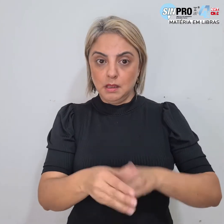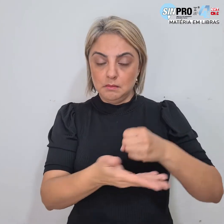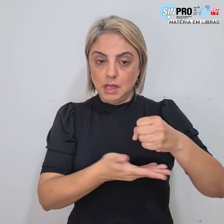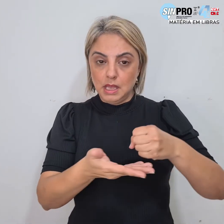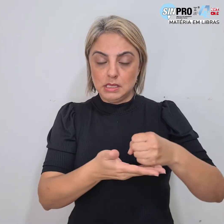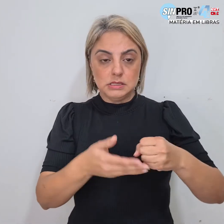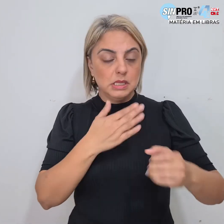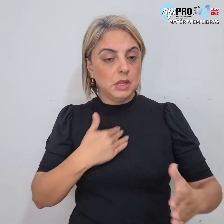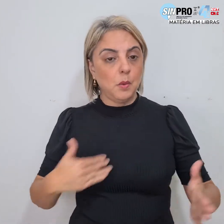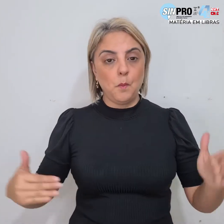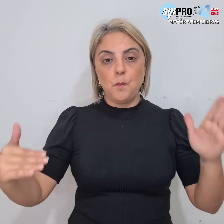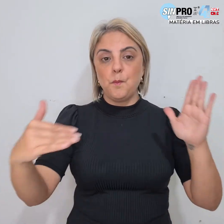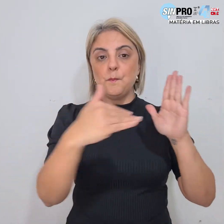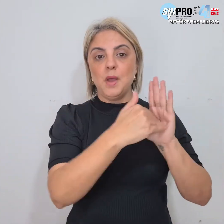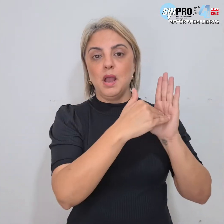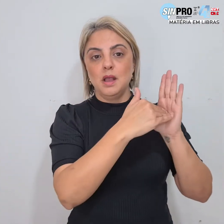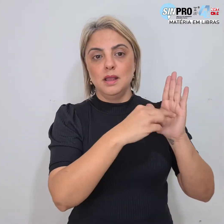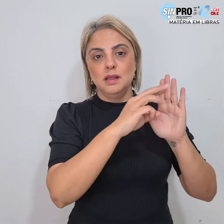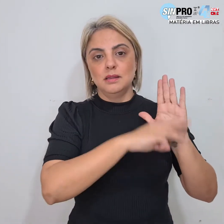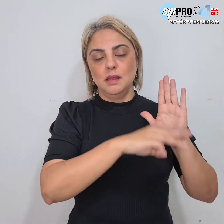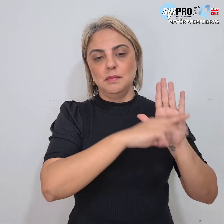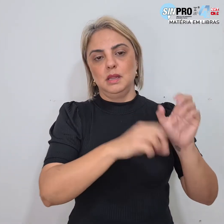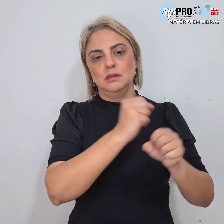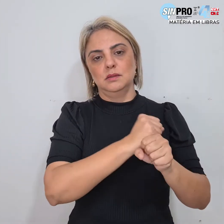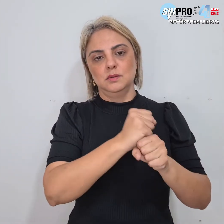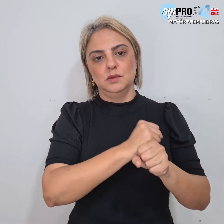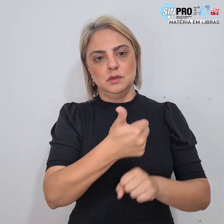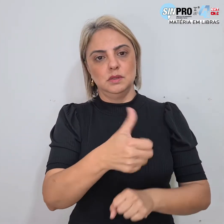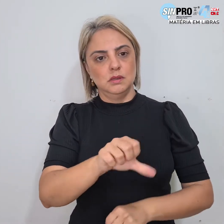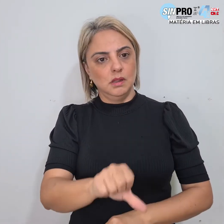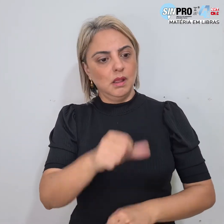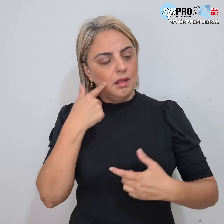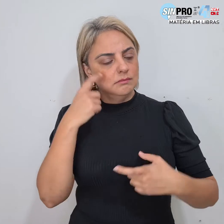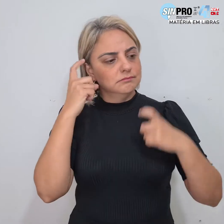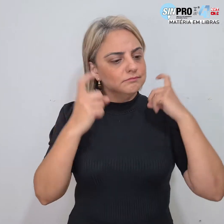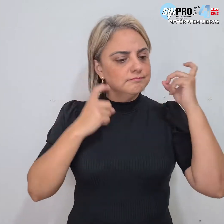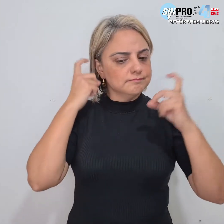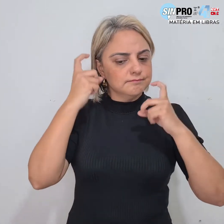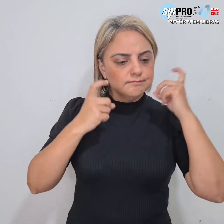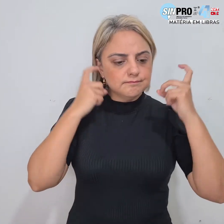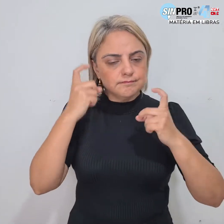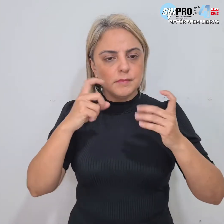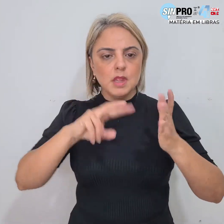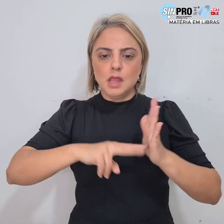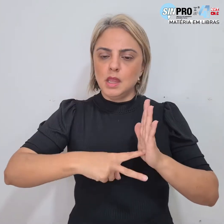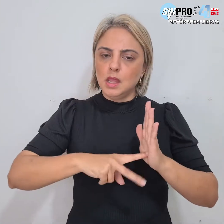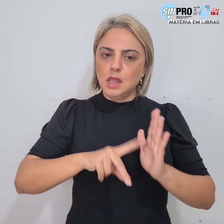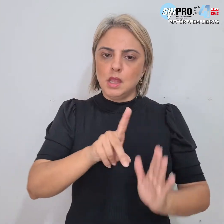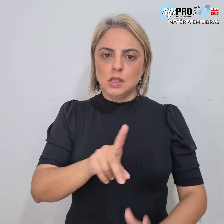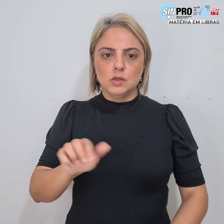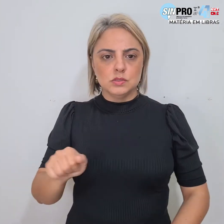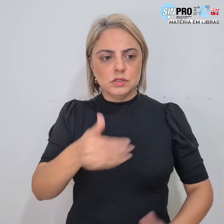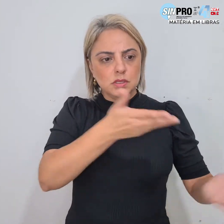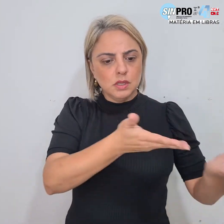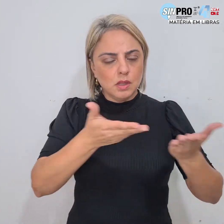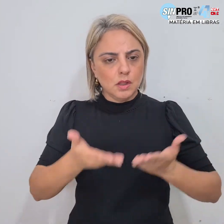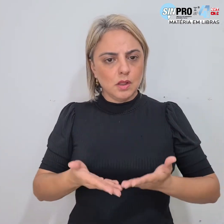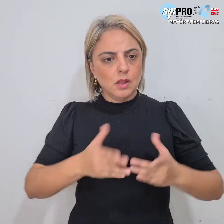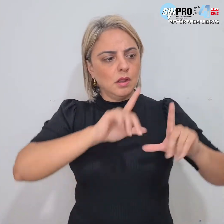alcançou nenhuma das metas previstas para o ano. É diante desta preocupação que o Simpro traz para o debate do